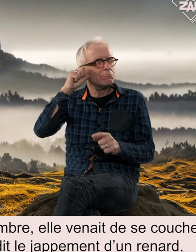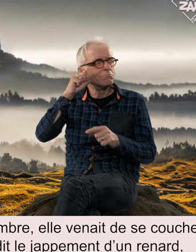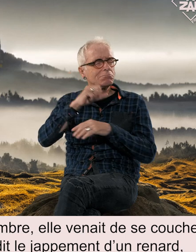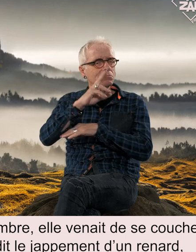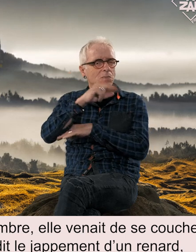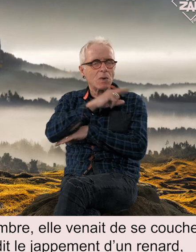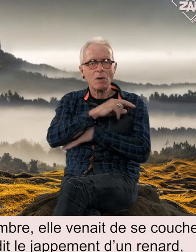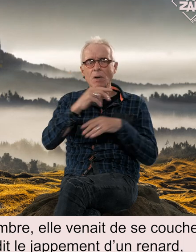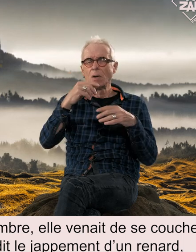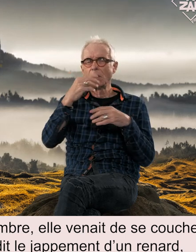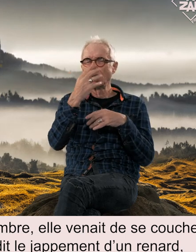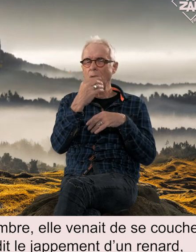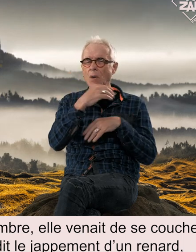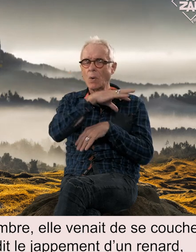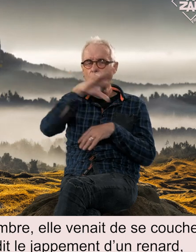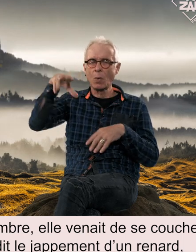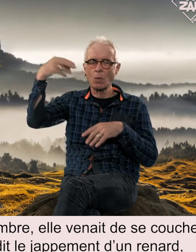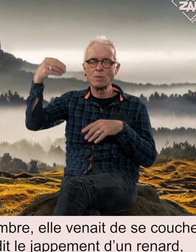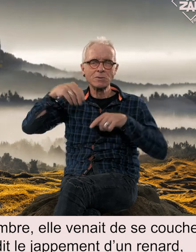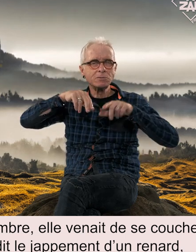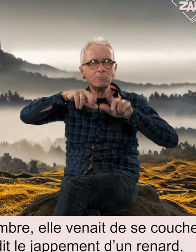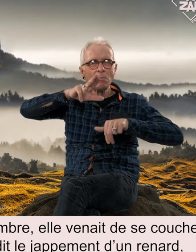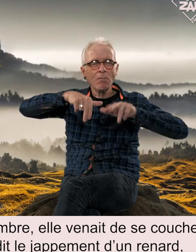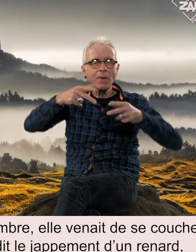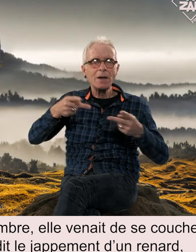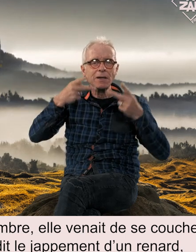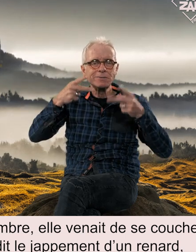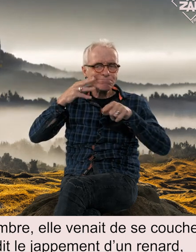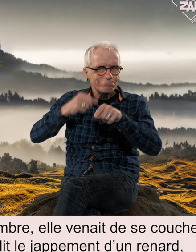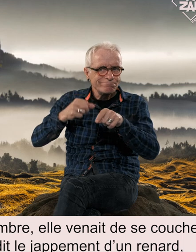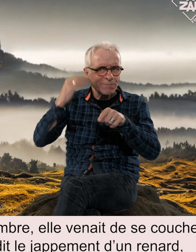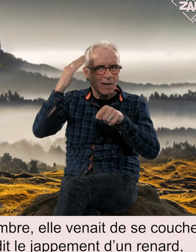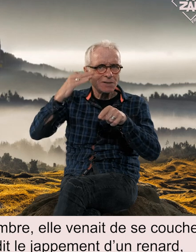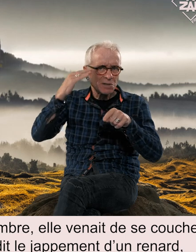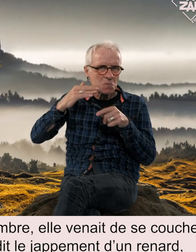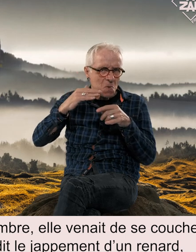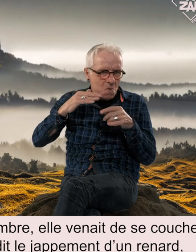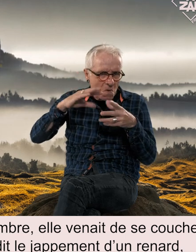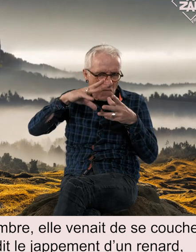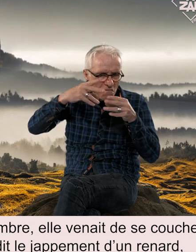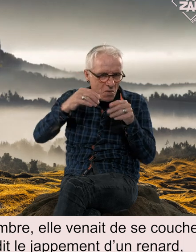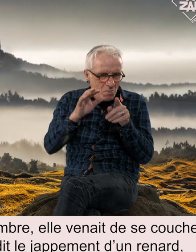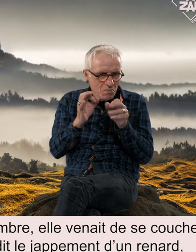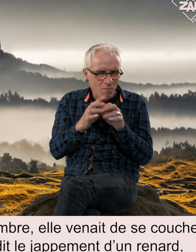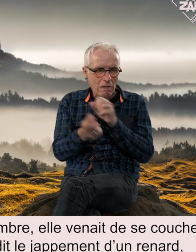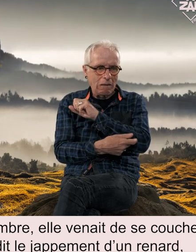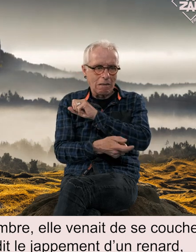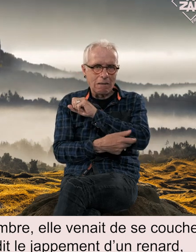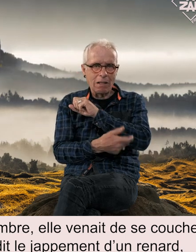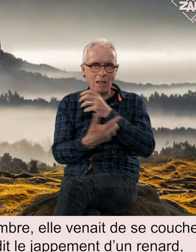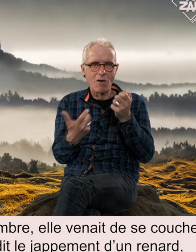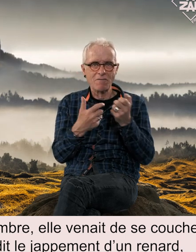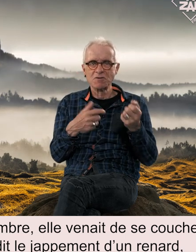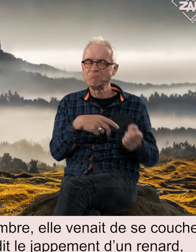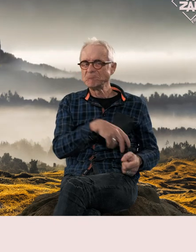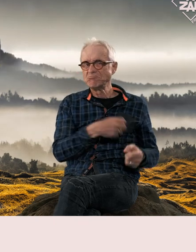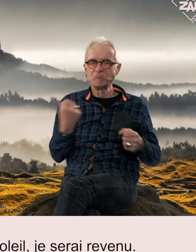puis des pas légers sous la fenêtre, et il entrevit dans l'ombre comme des apparences d'animaux. La tentation était trop forte, il décrocha son